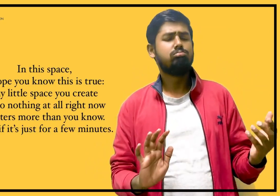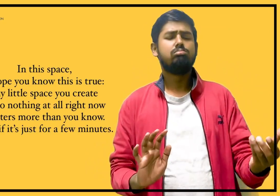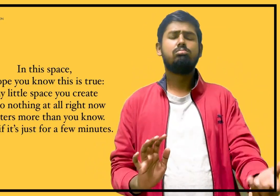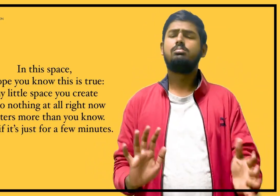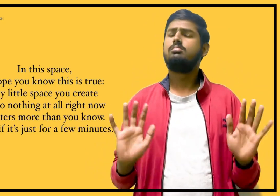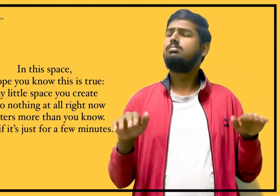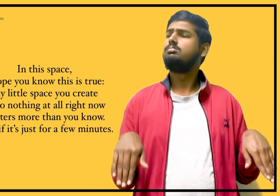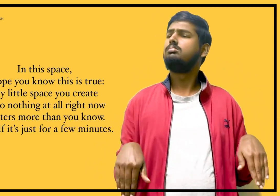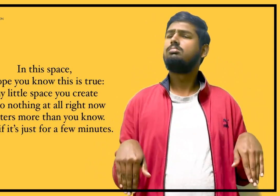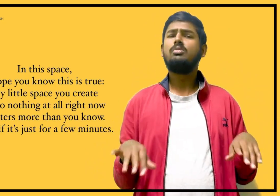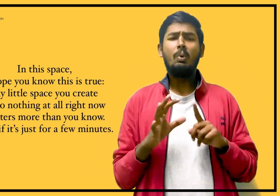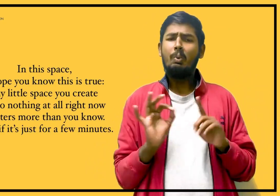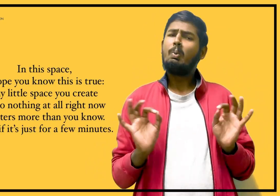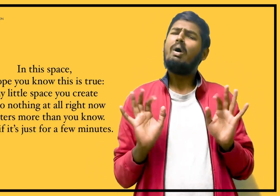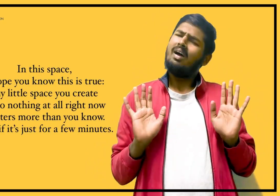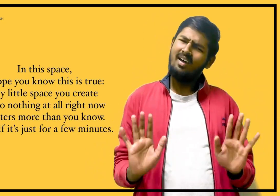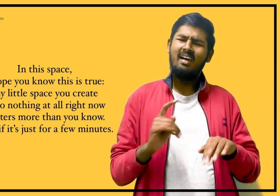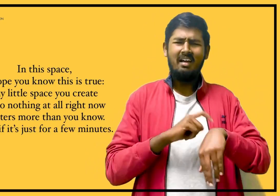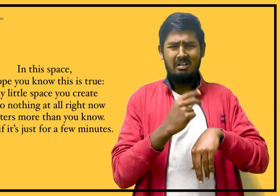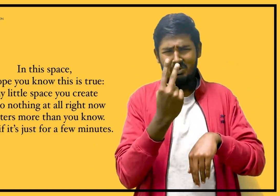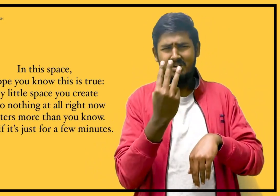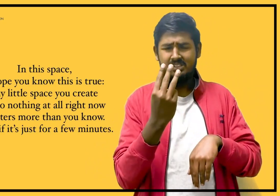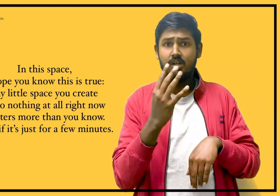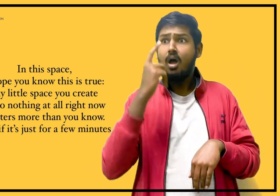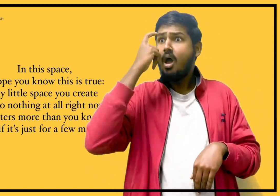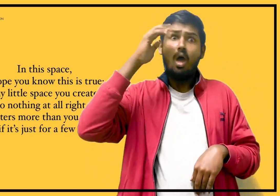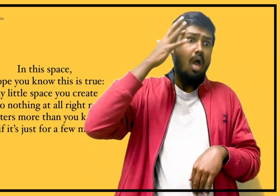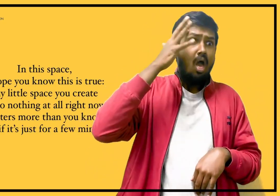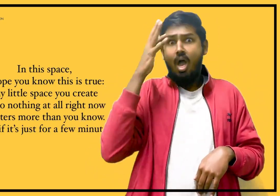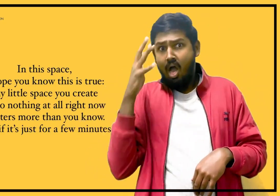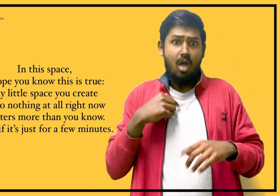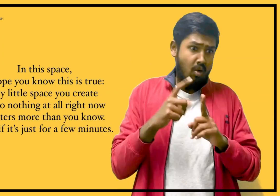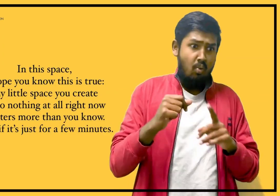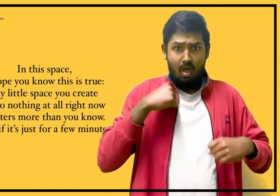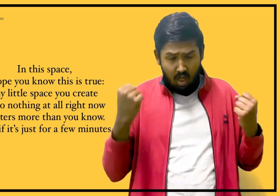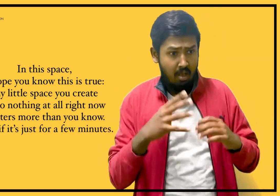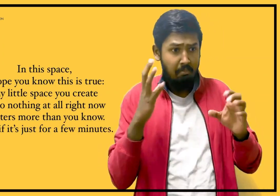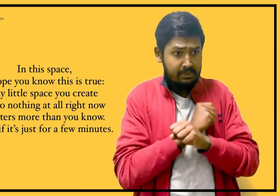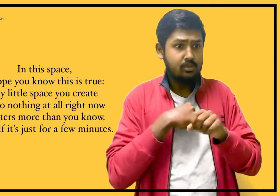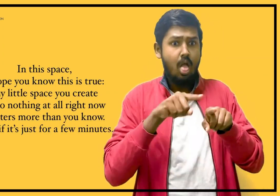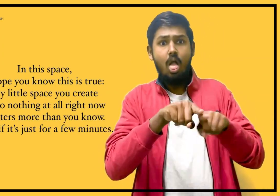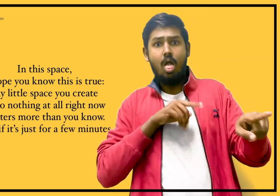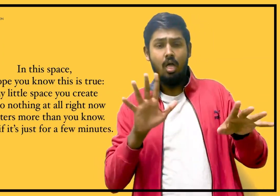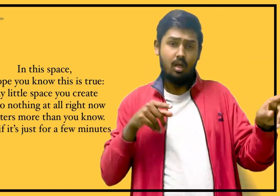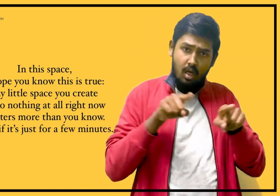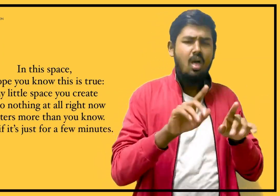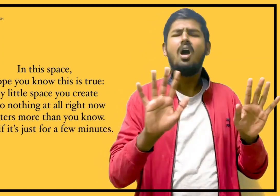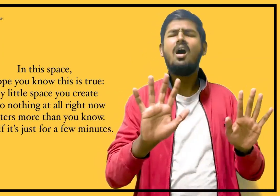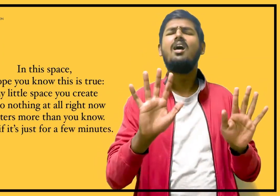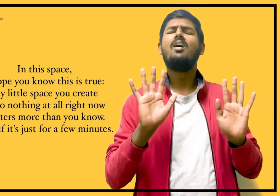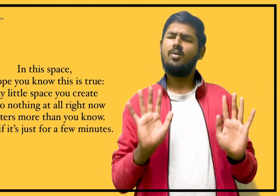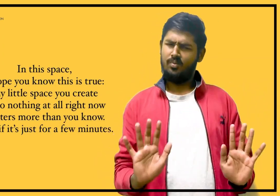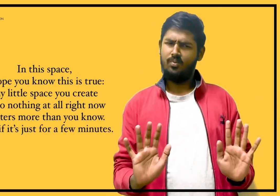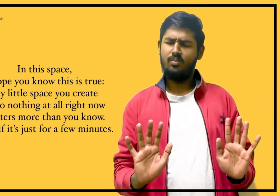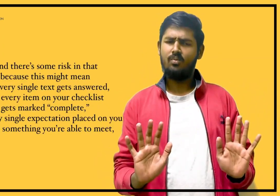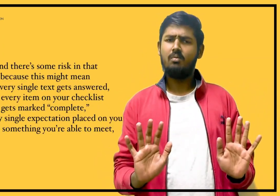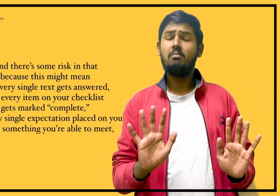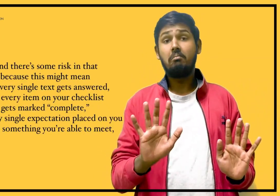करें या ईमेल करें। आप इस समय पे आराम से शांति से बैठ सकते हैं और ना ही ये सोचें कि मैं किसी से